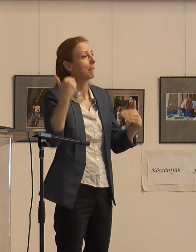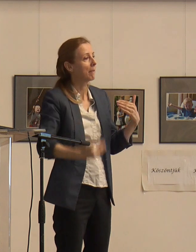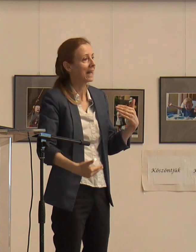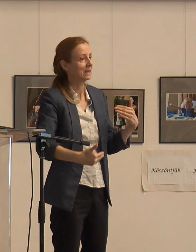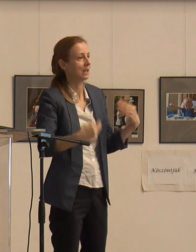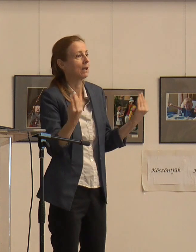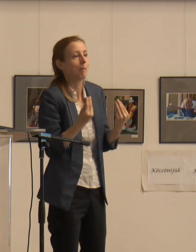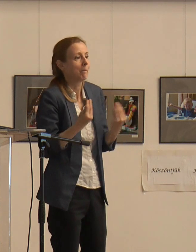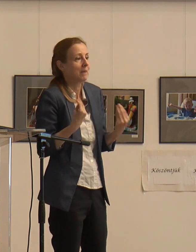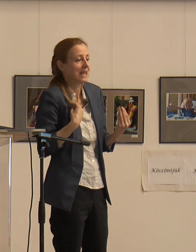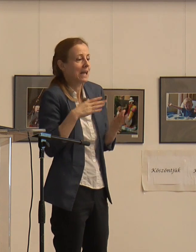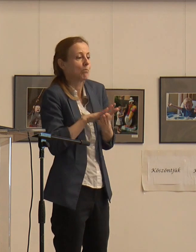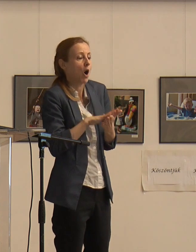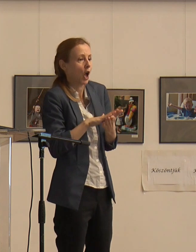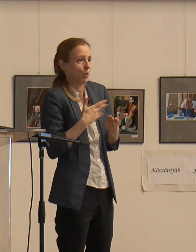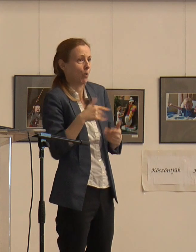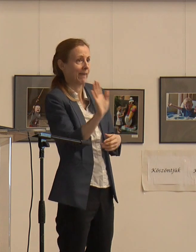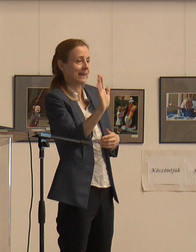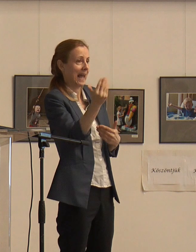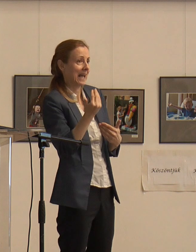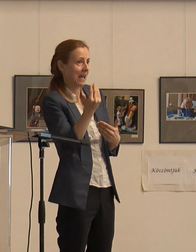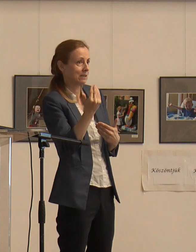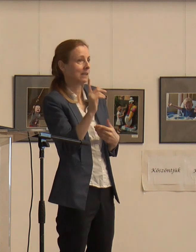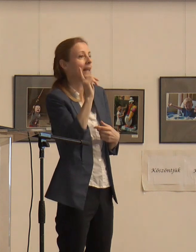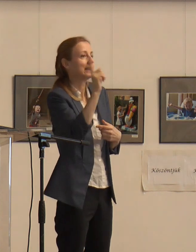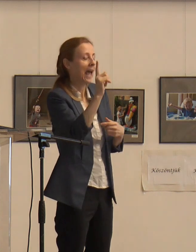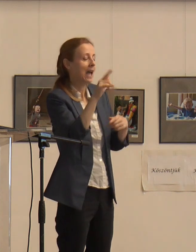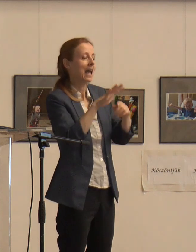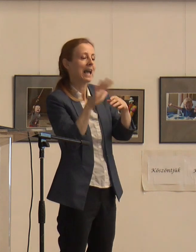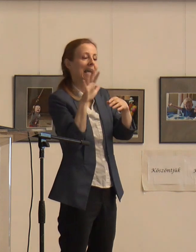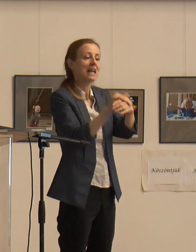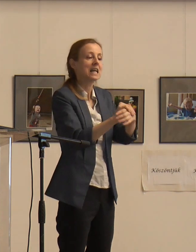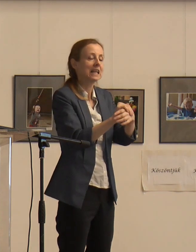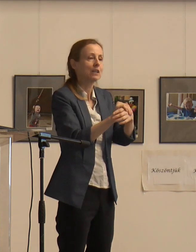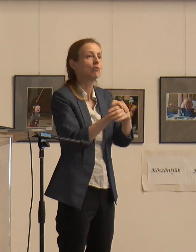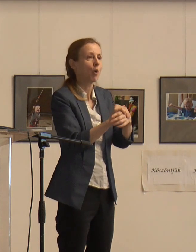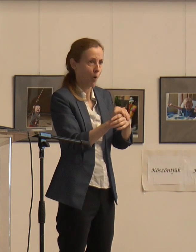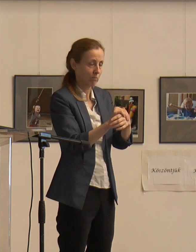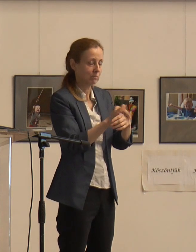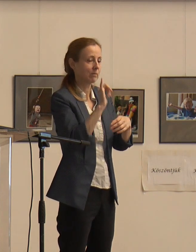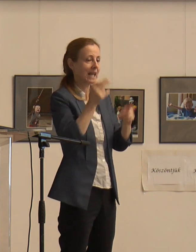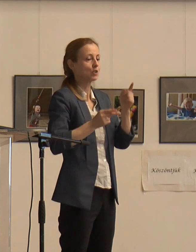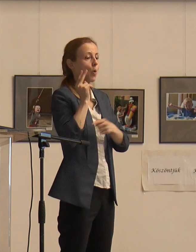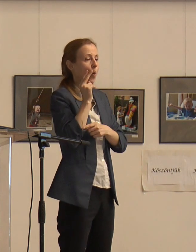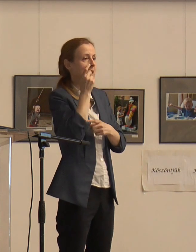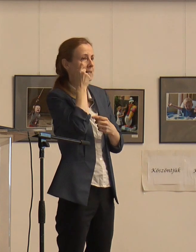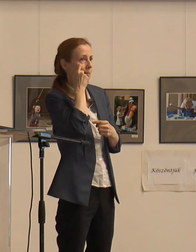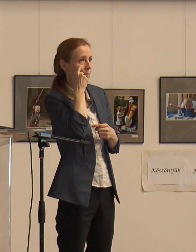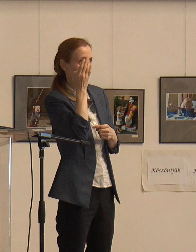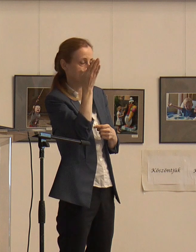miért maradok meg neked, de a kezedet fogom, és őrizzem a